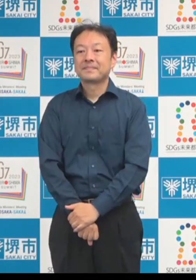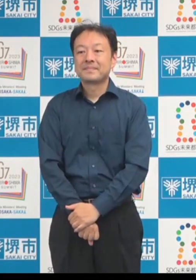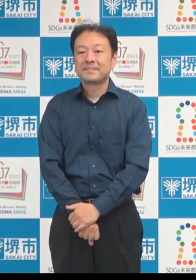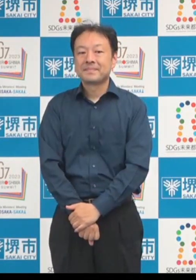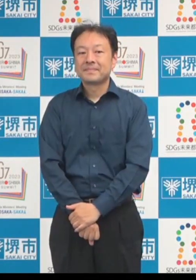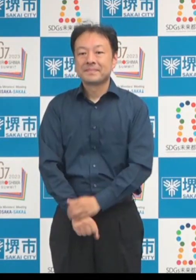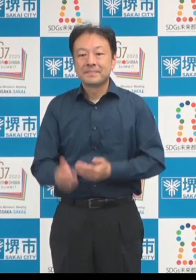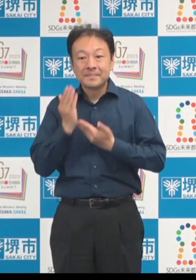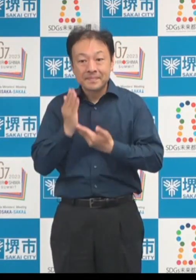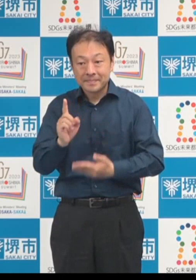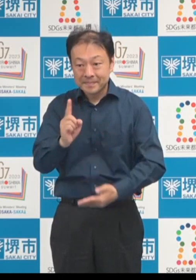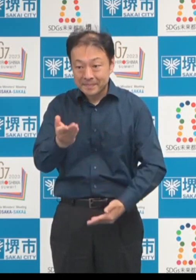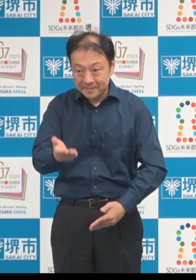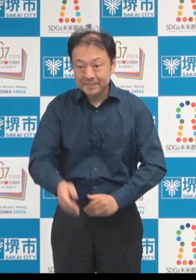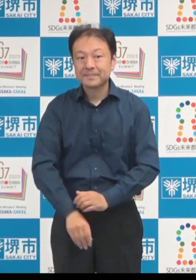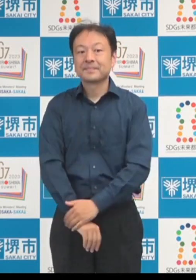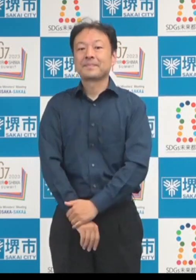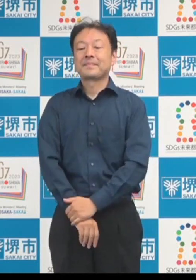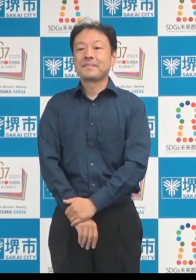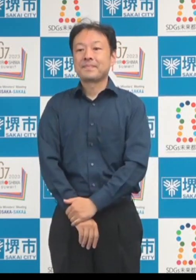問ございますでしょうか。